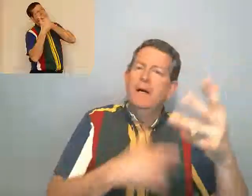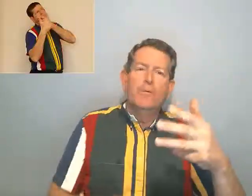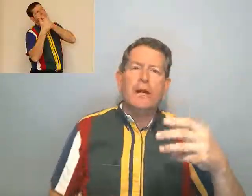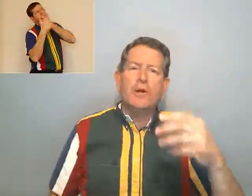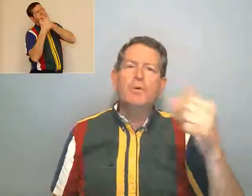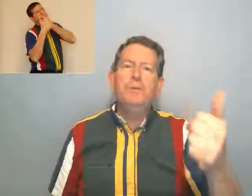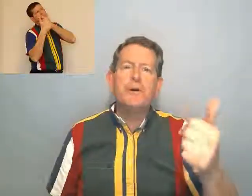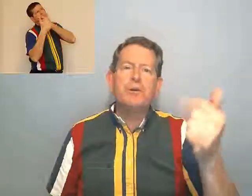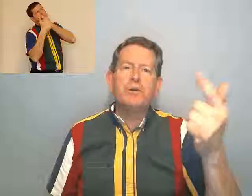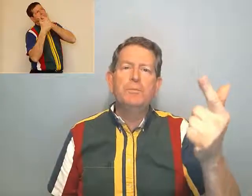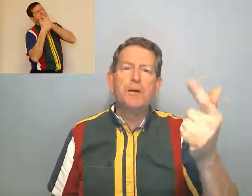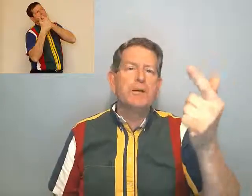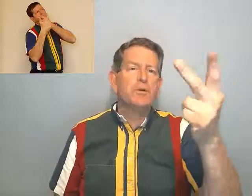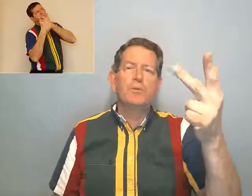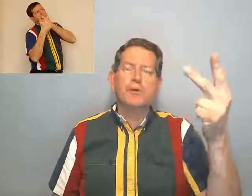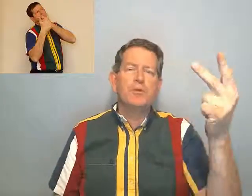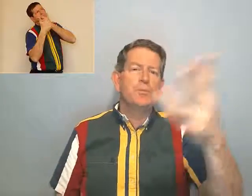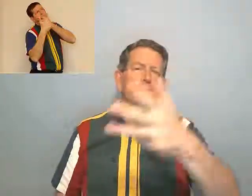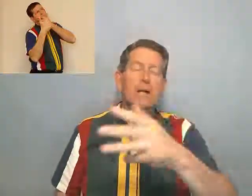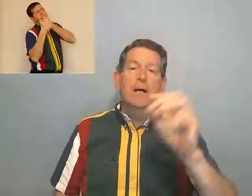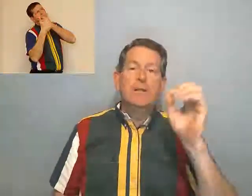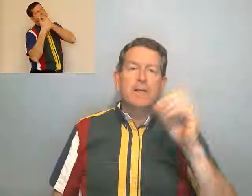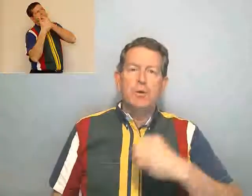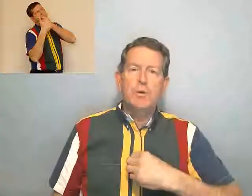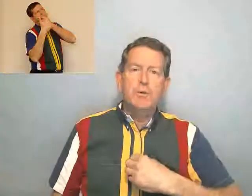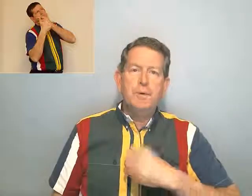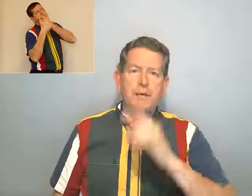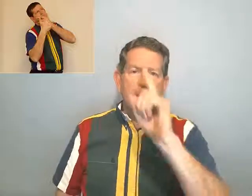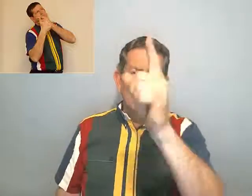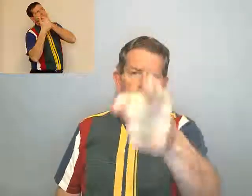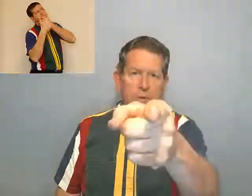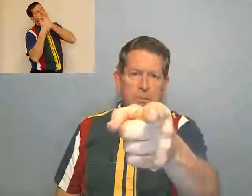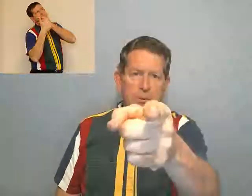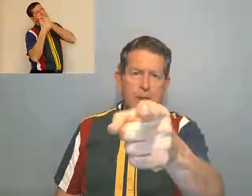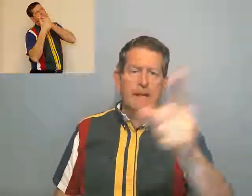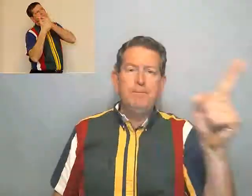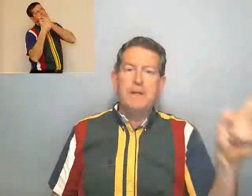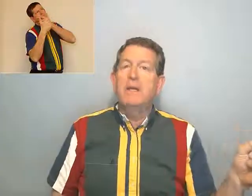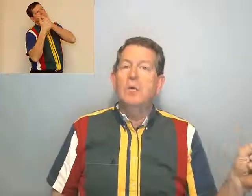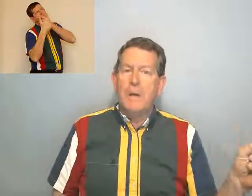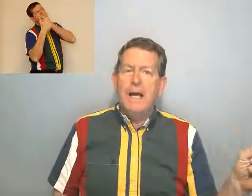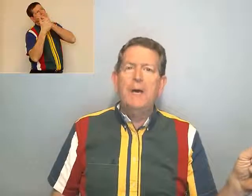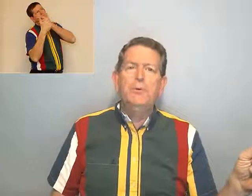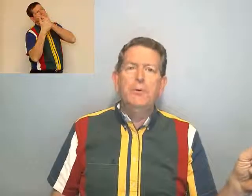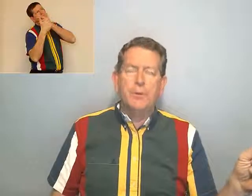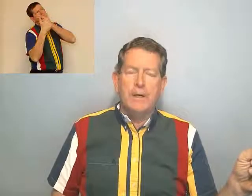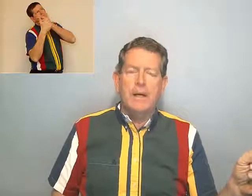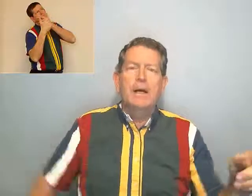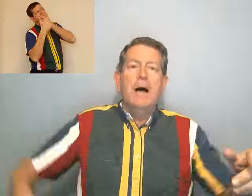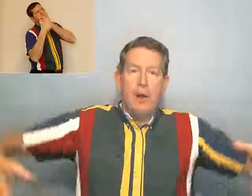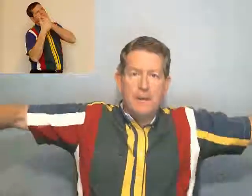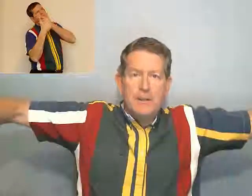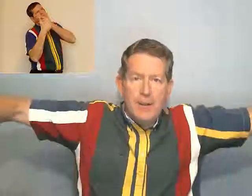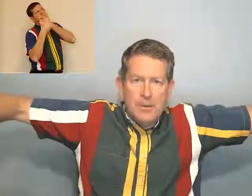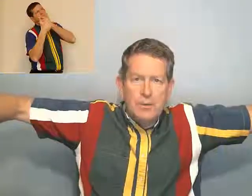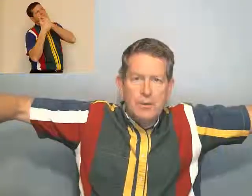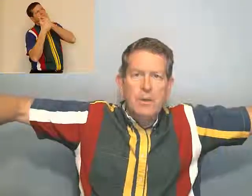Voilà, je pourrais. C'est je pourrais, tu pourrais, il ou elle pourrait. Alors maintenant, attention,